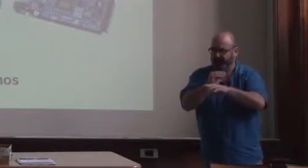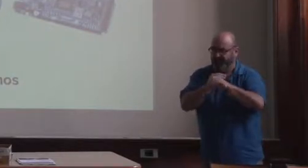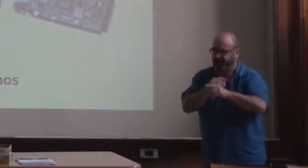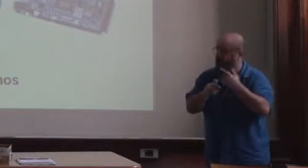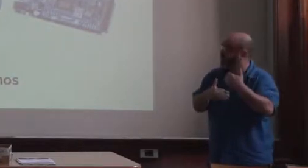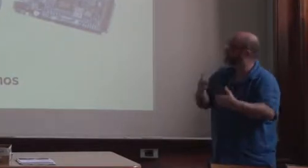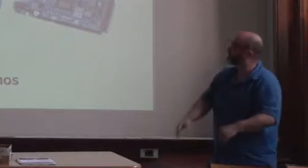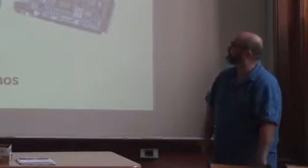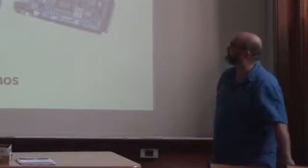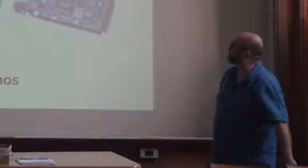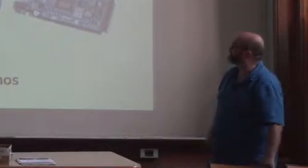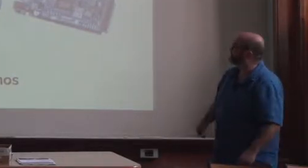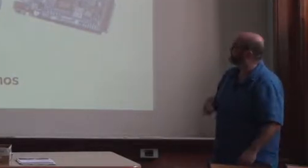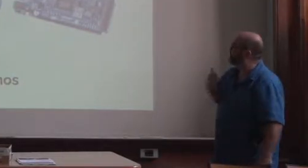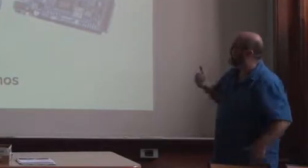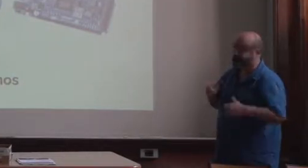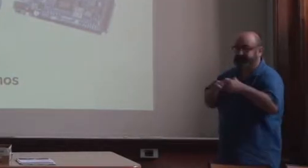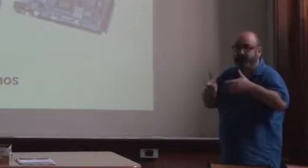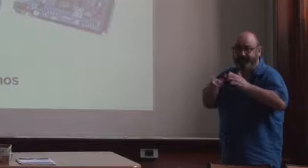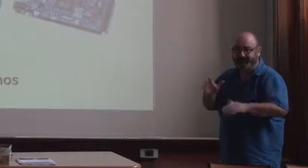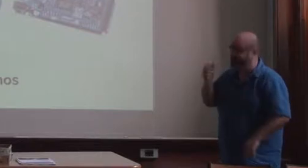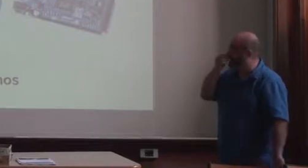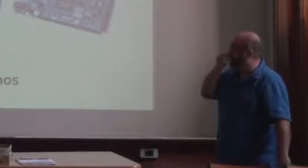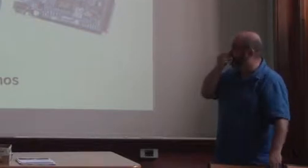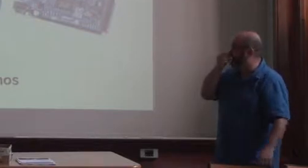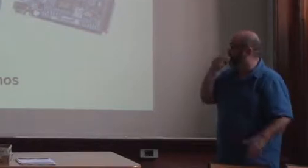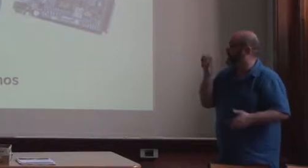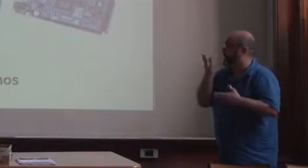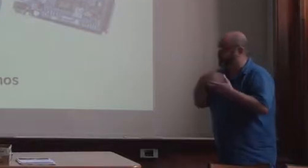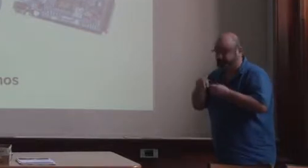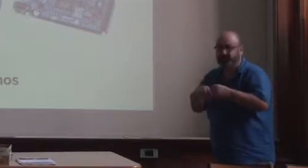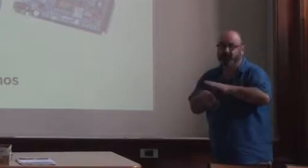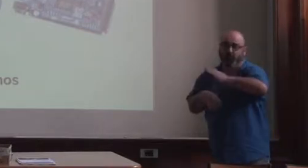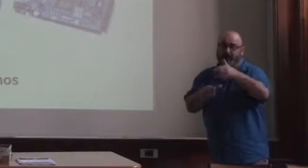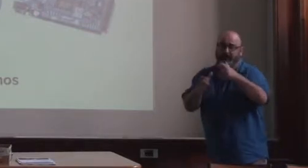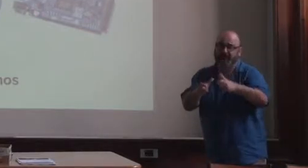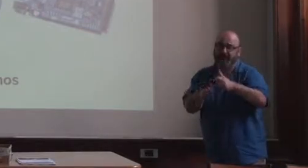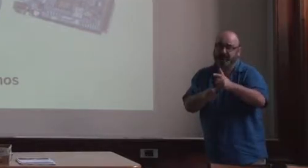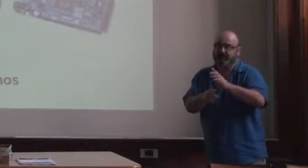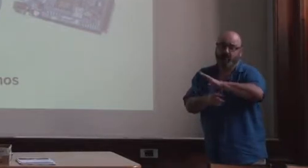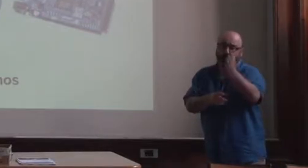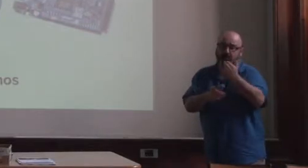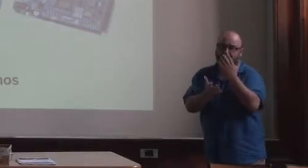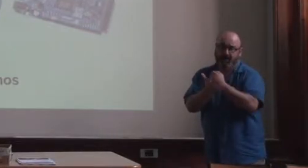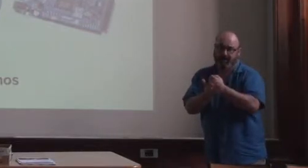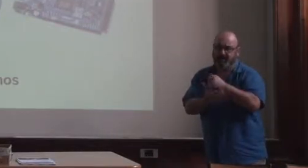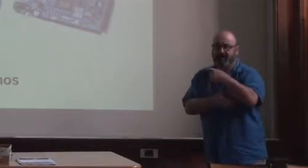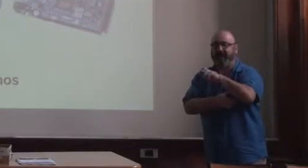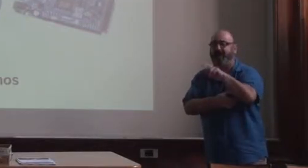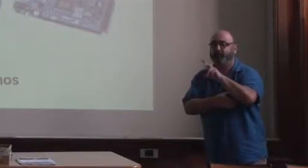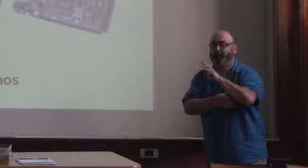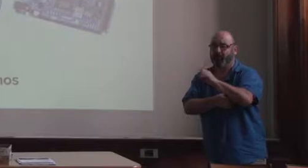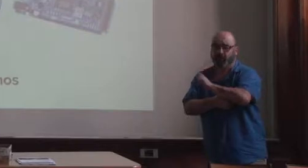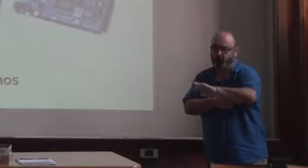pour s'y mettre. Alors ça, c'est les cartes officielles, mais il y a aussi plein de cartes officieuses qui ont été faites, donc qui ne sont pas faites par